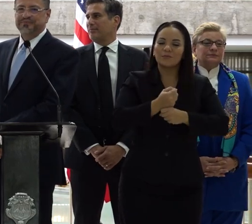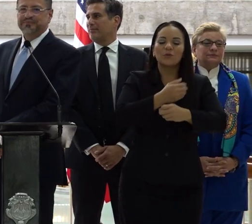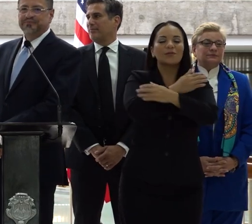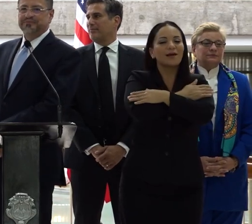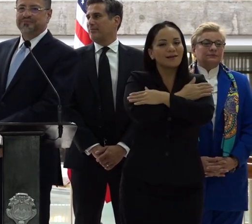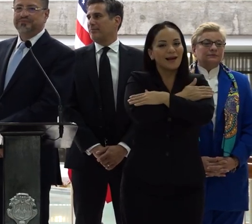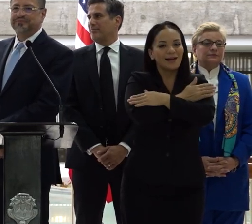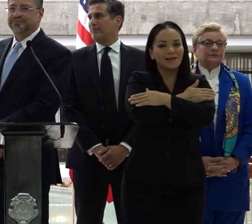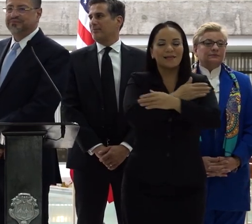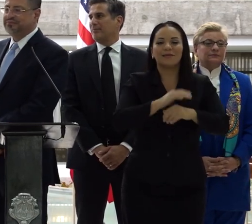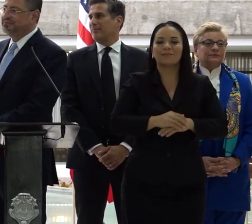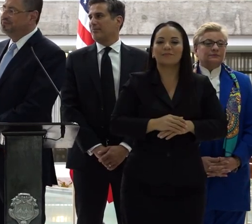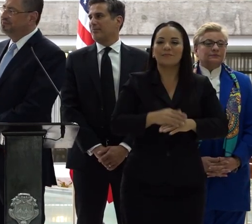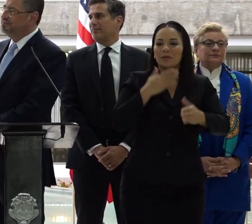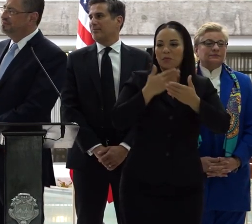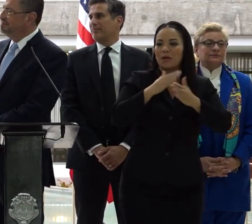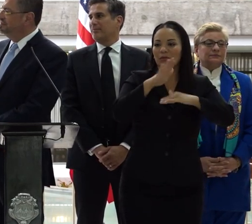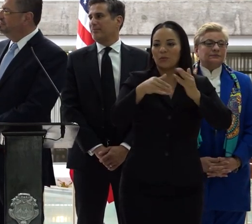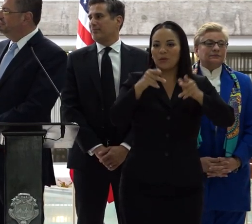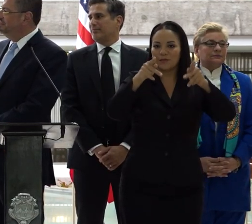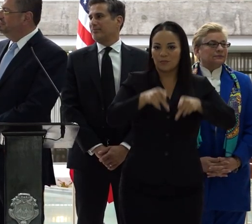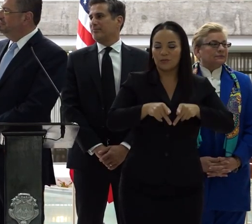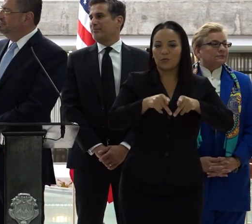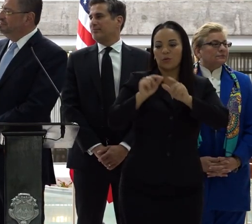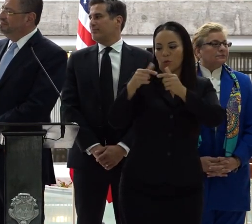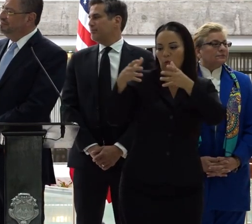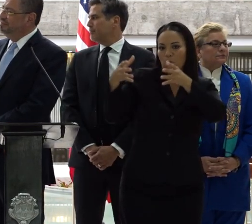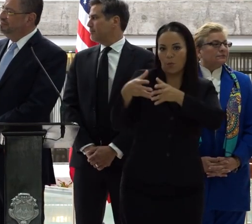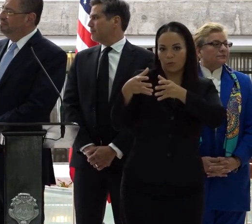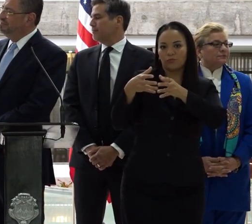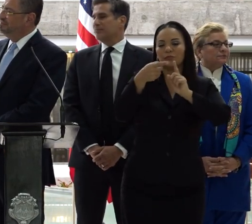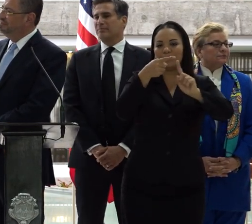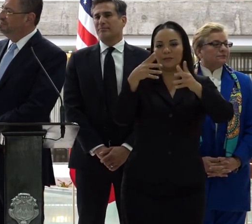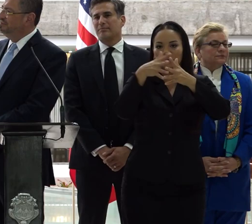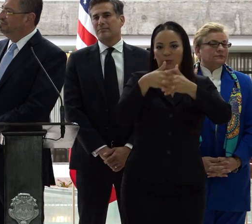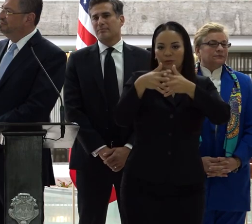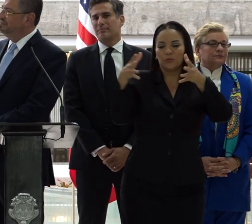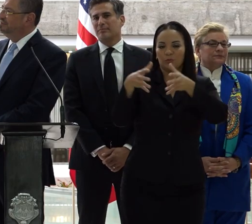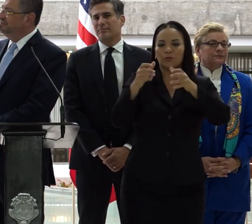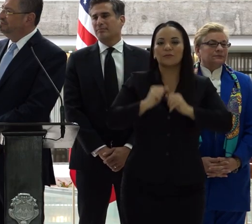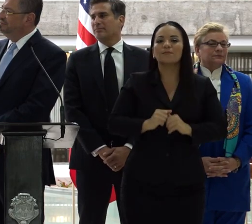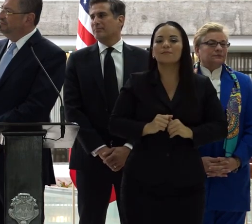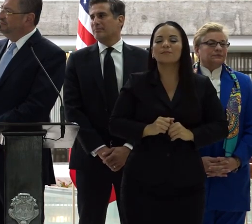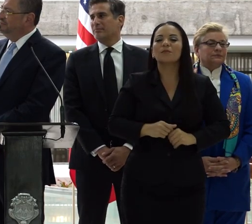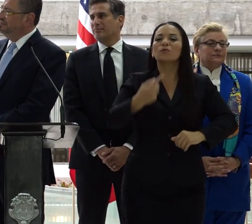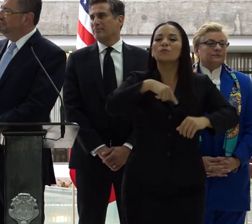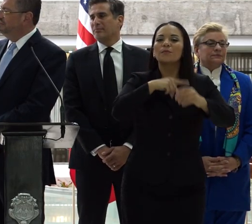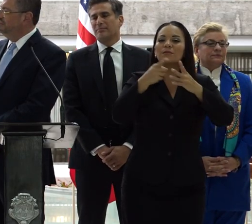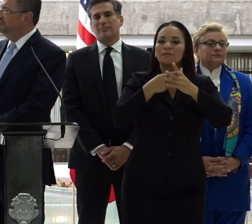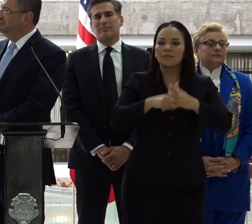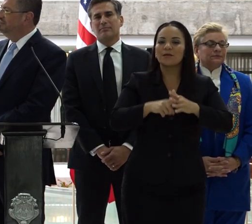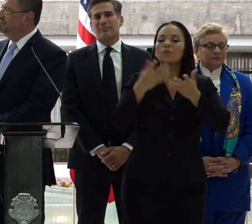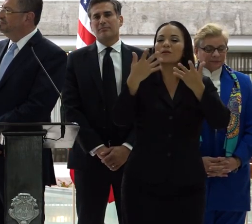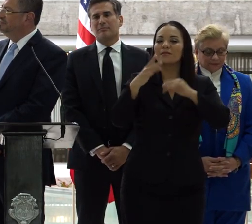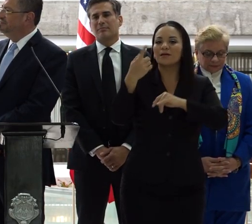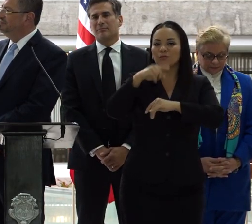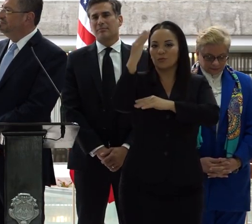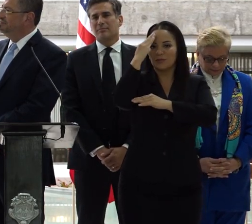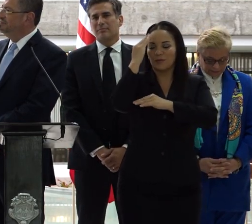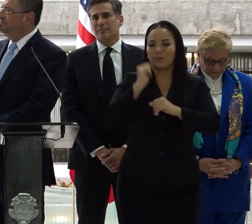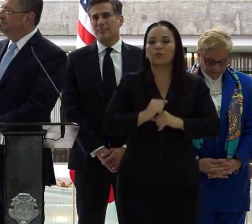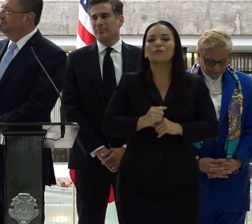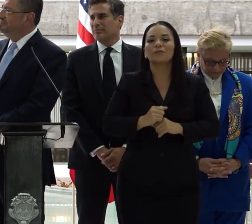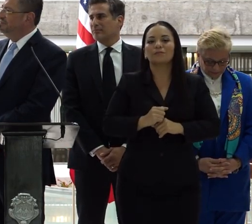cálida que nos dio a todos los que hemos venido en nuestra delegación. Y vamos a empezar por lo que ya sabemos, por lo